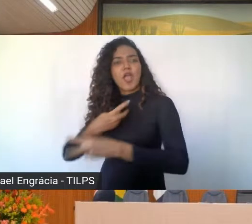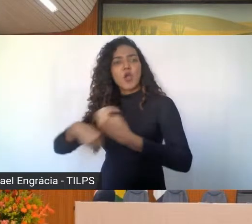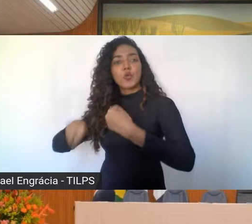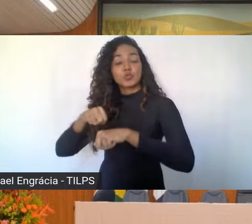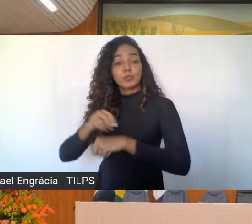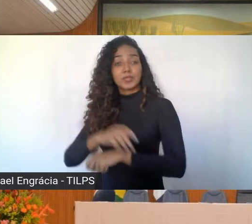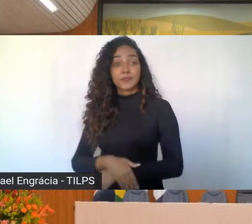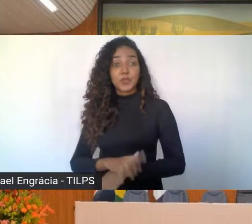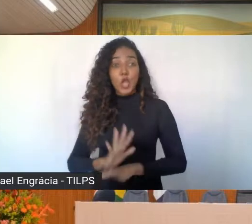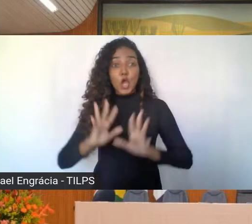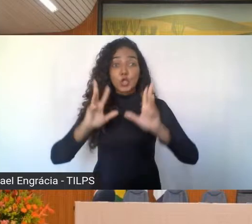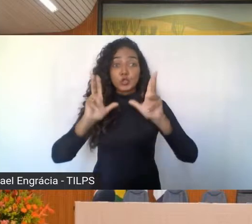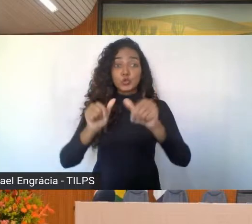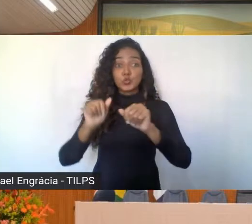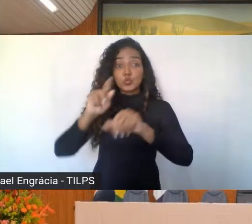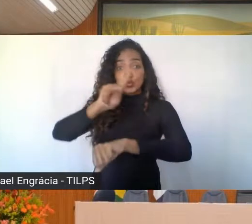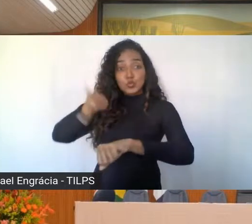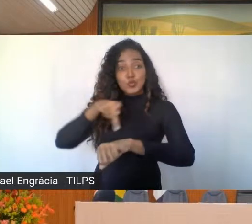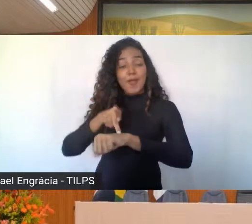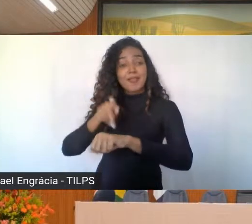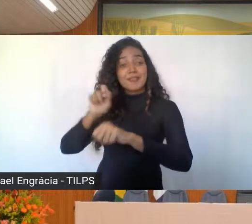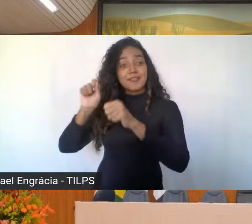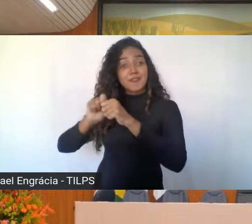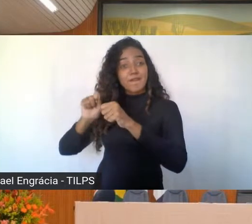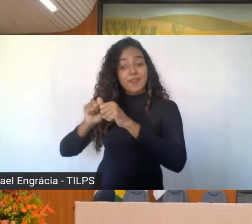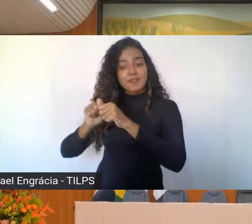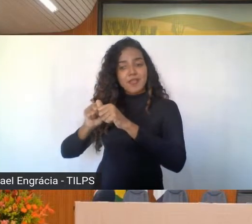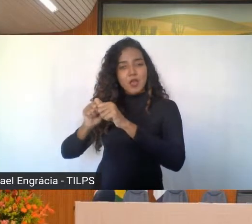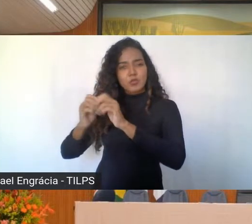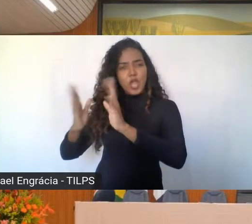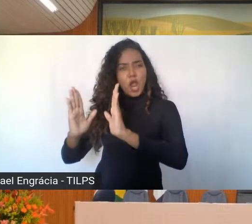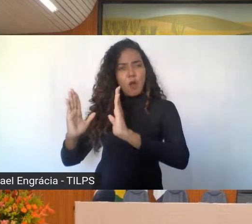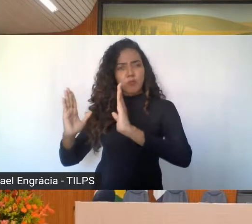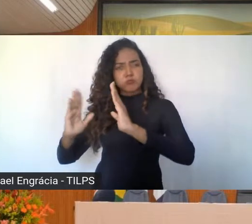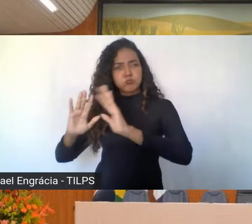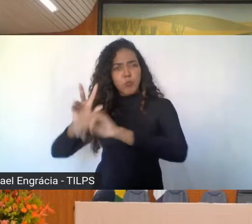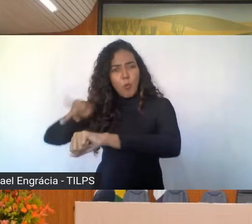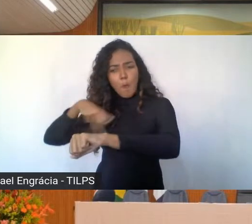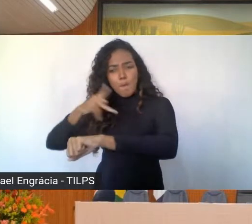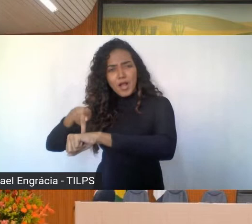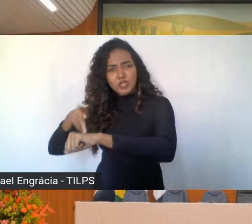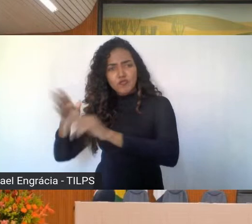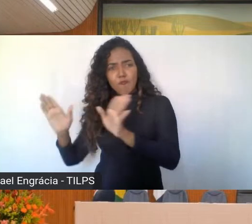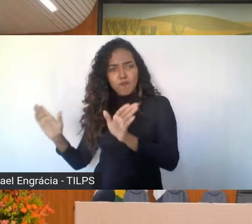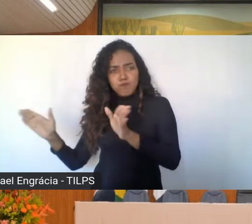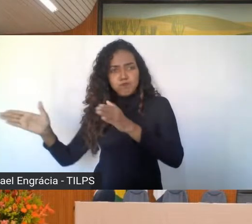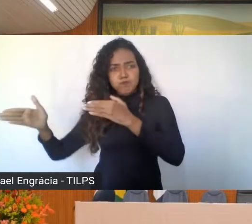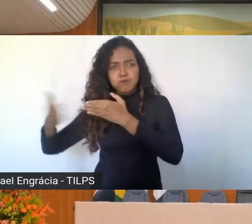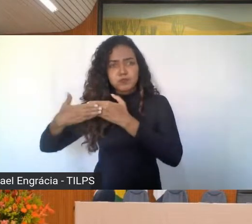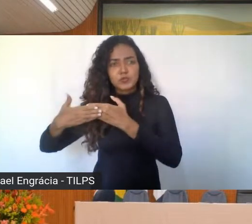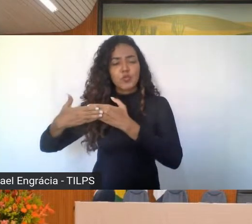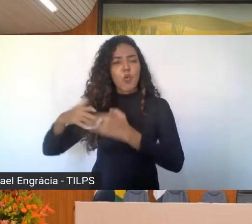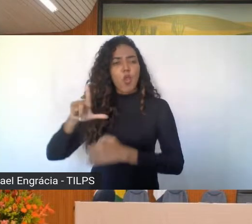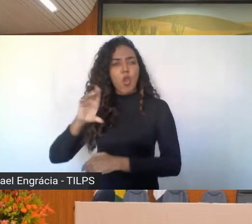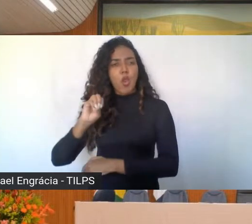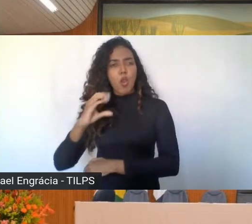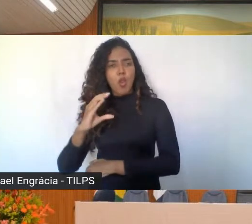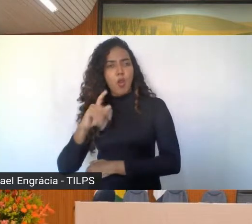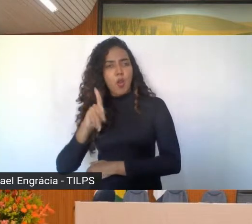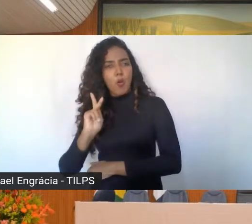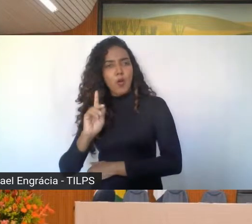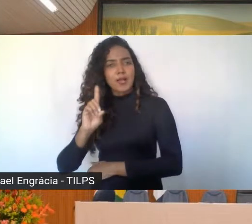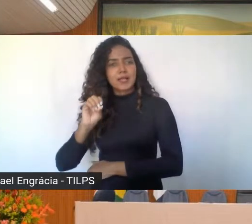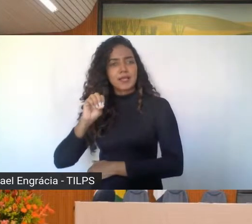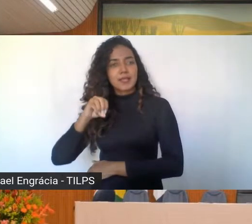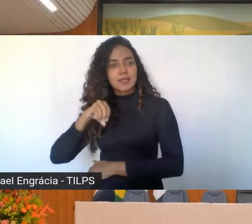fizeram lockdown, e aí eu cito o exemplo mais típico da Austrália, que fechou por completo no início, hoje já recuperou